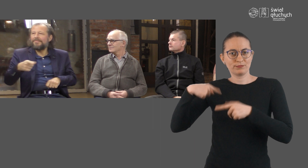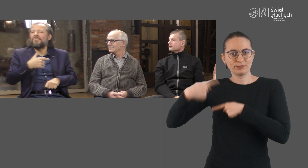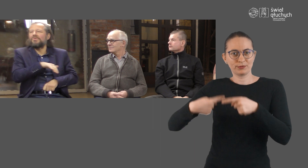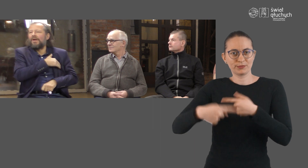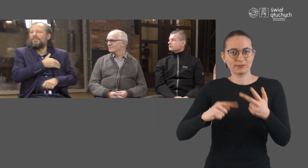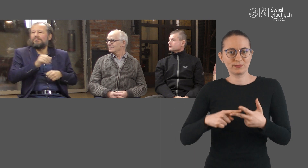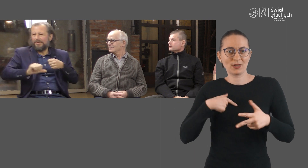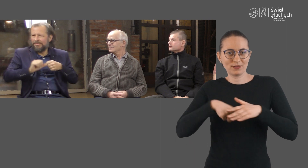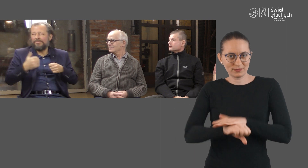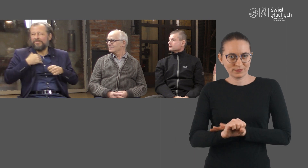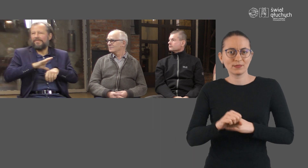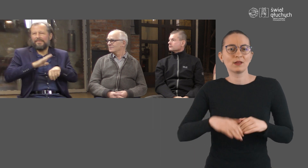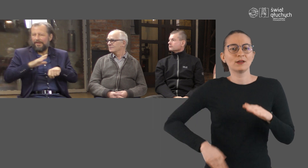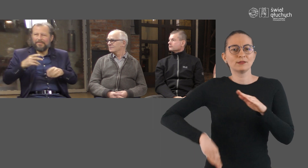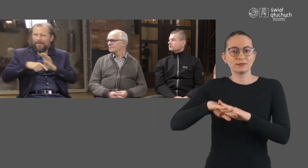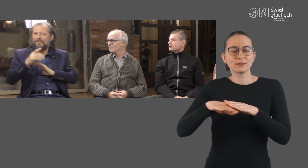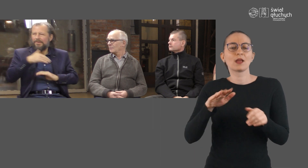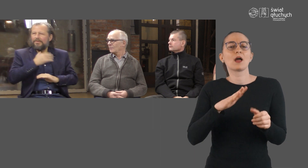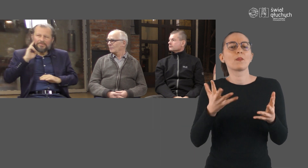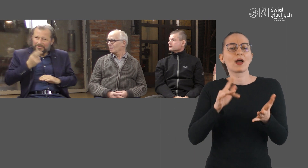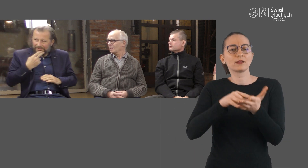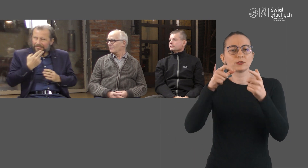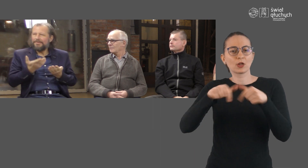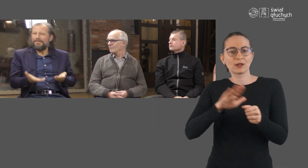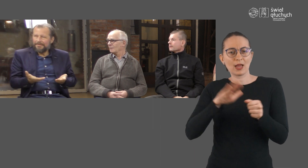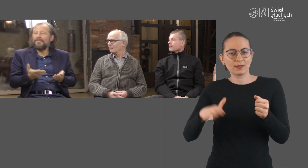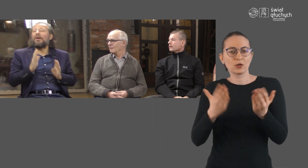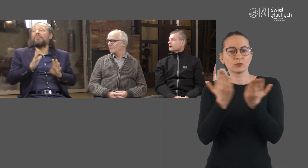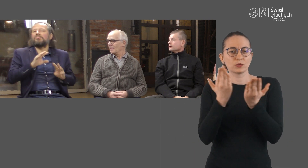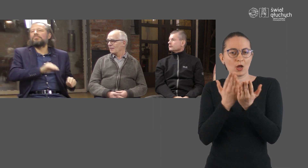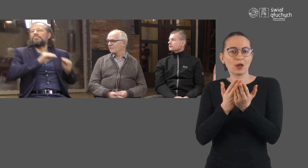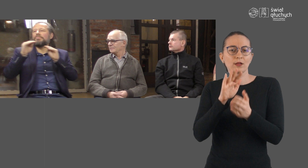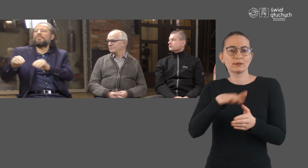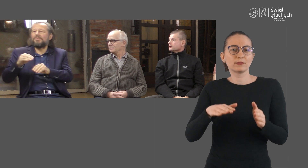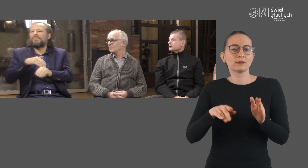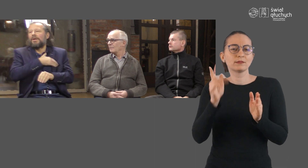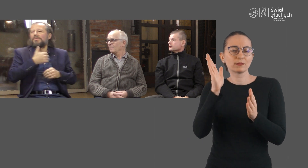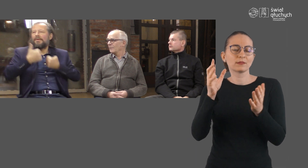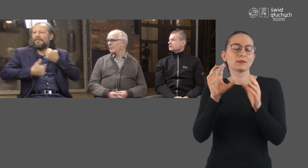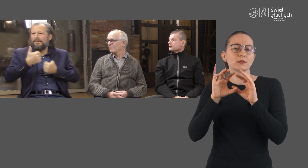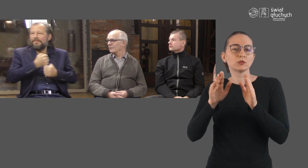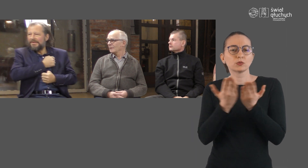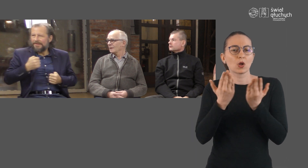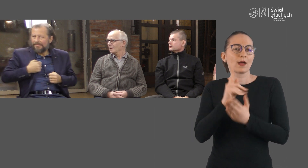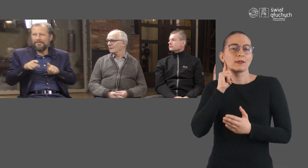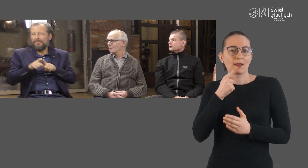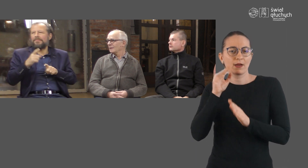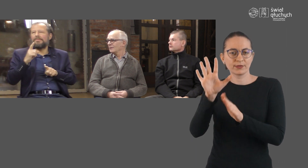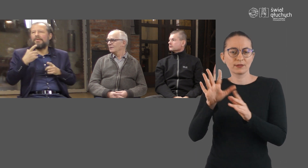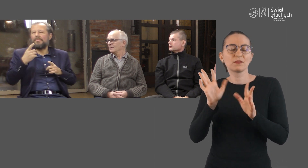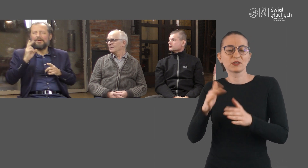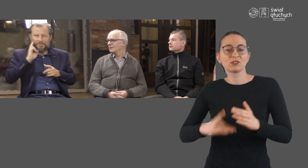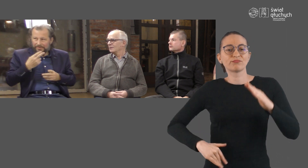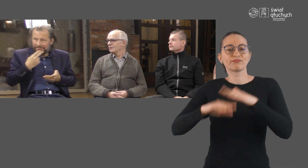pokolenie. Urodziłem się w Radomiu, chodziłem do szkoły i przedszkola dla osób głuchych. Potem przeniosłem się do szkoły